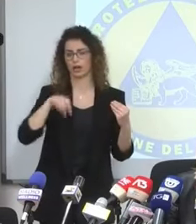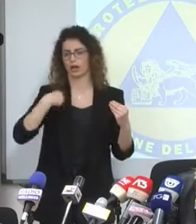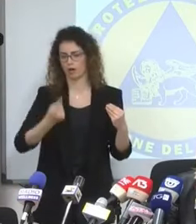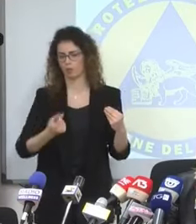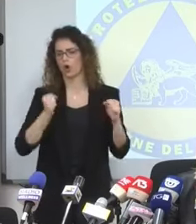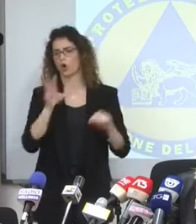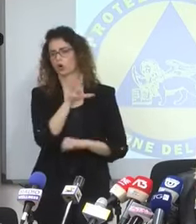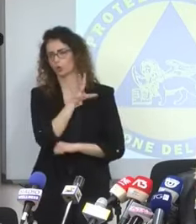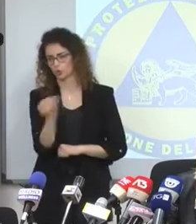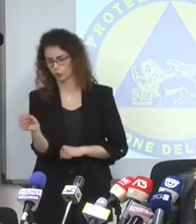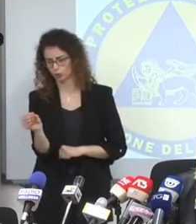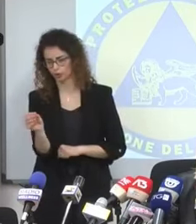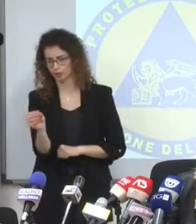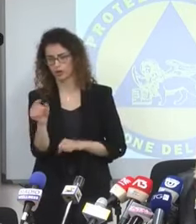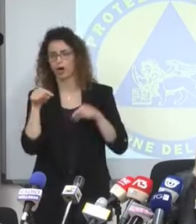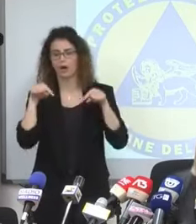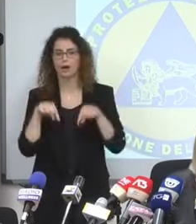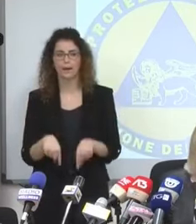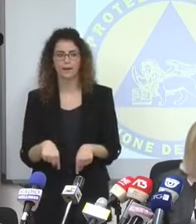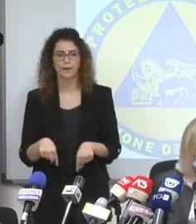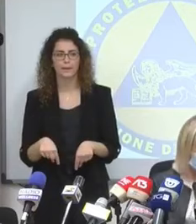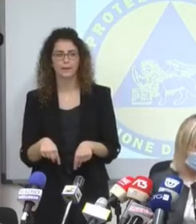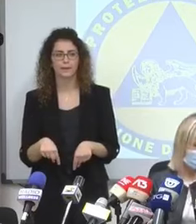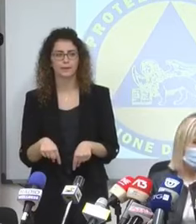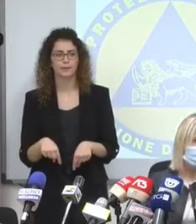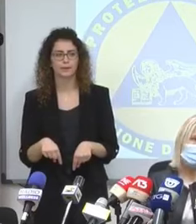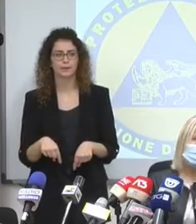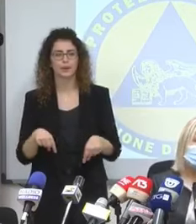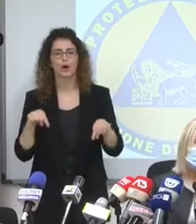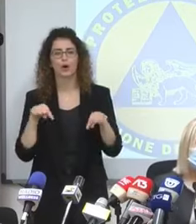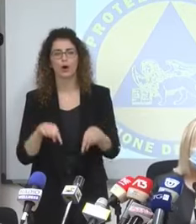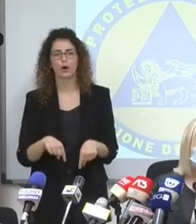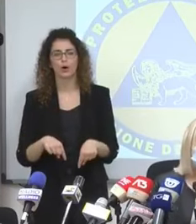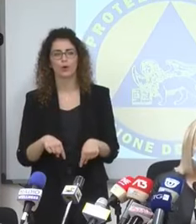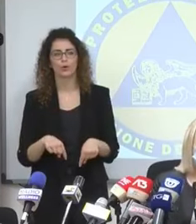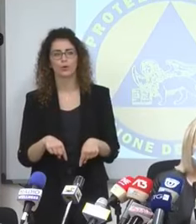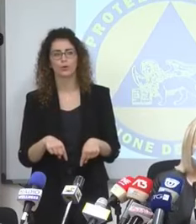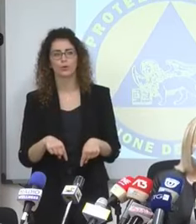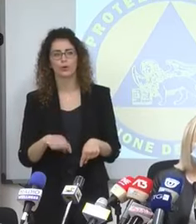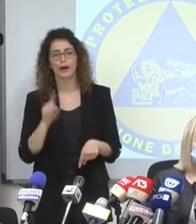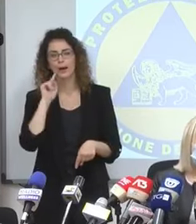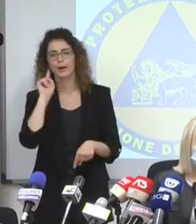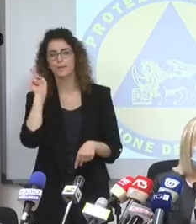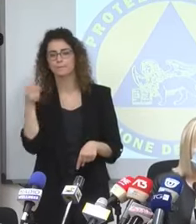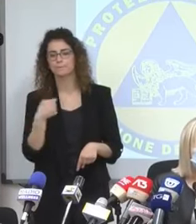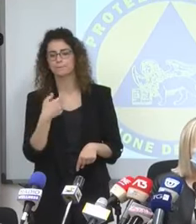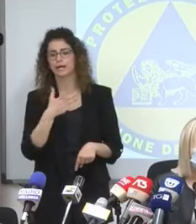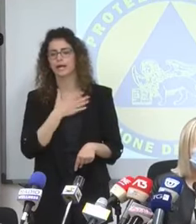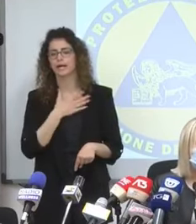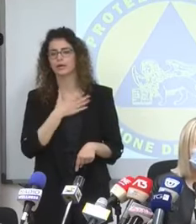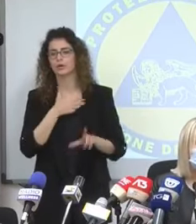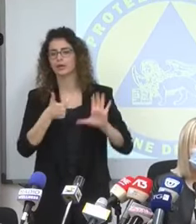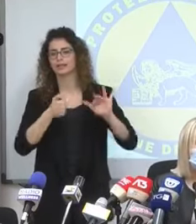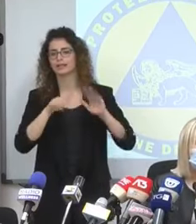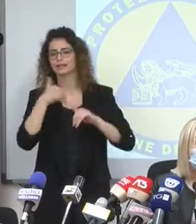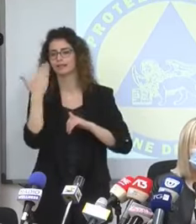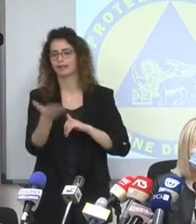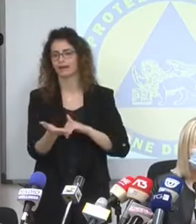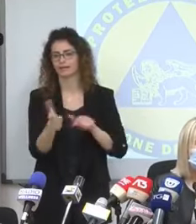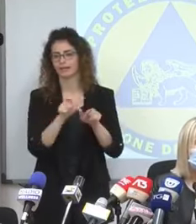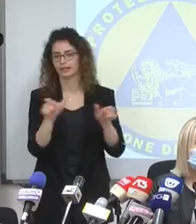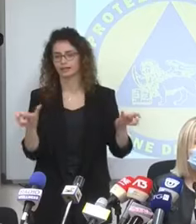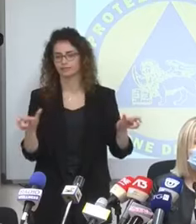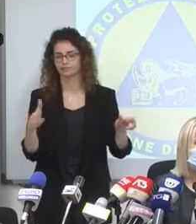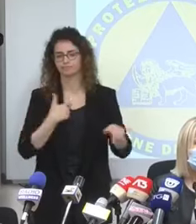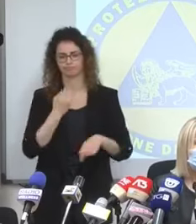bene per tutti, adesso che è consigliato, raccomandato per gli over 60.